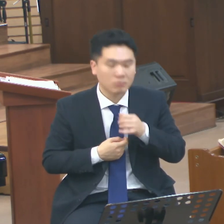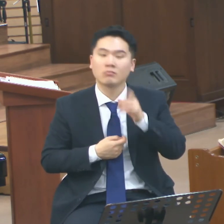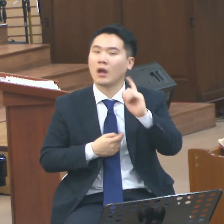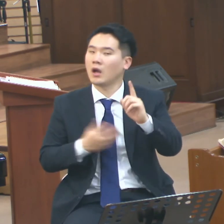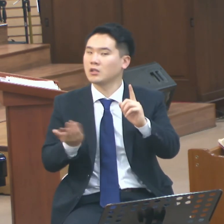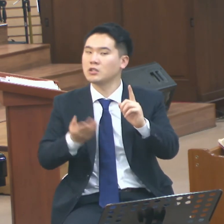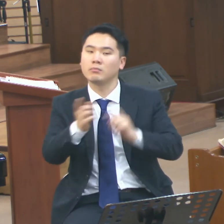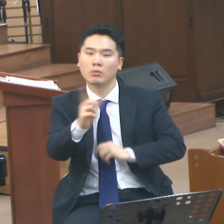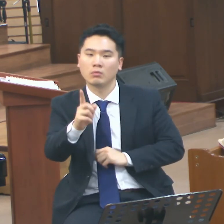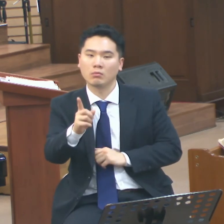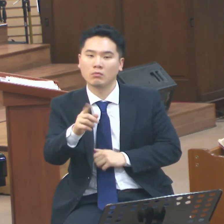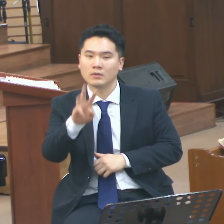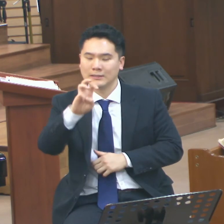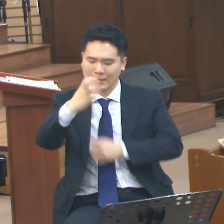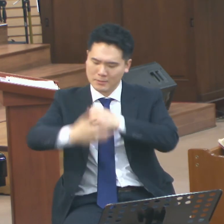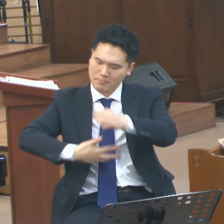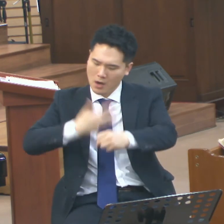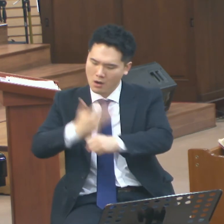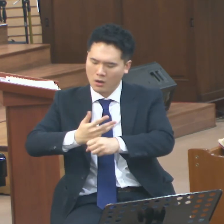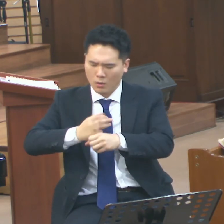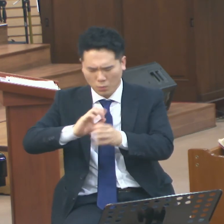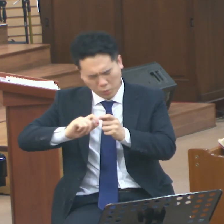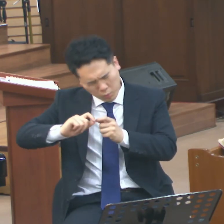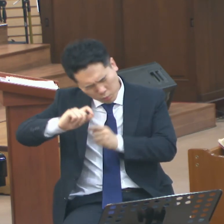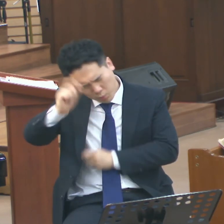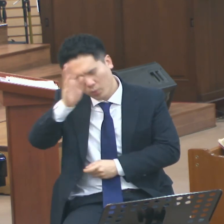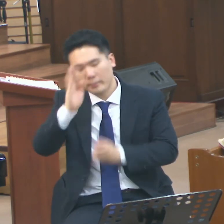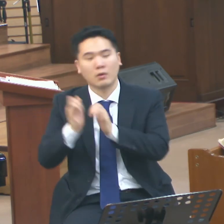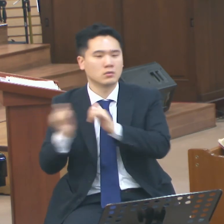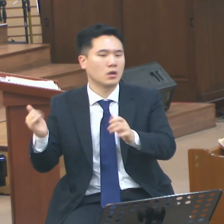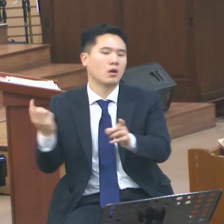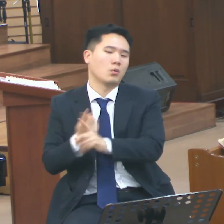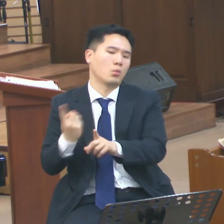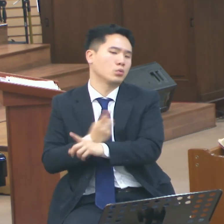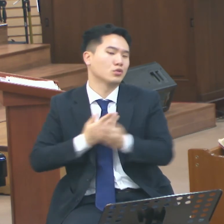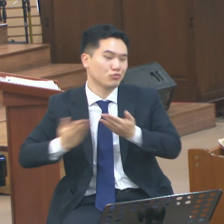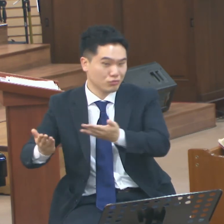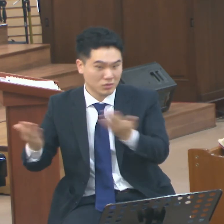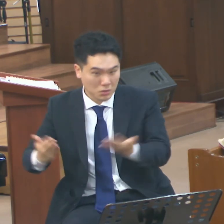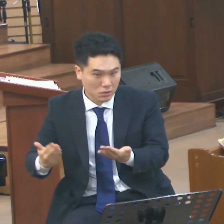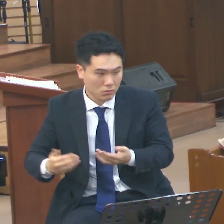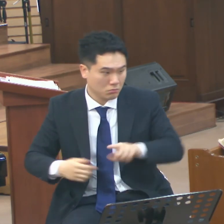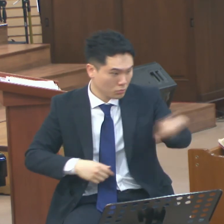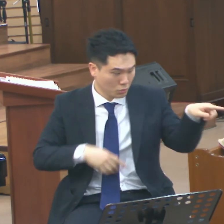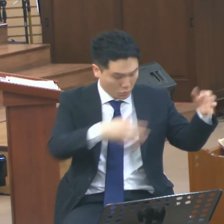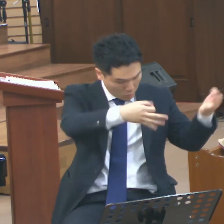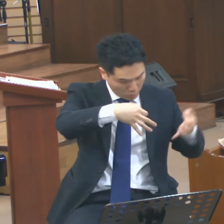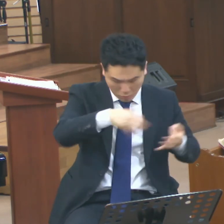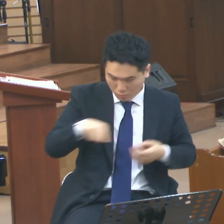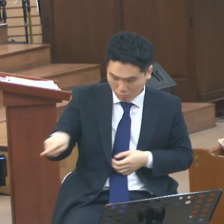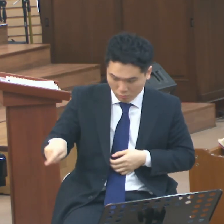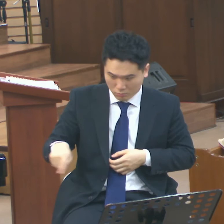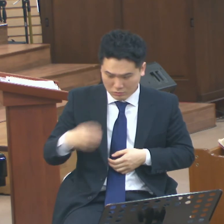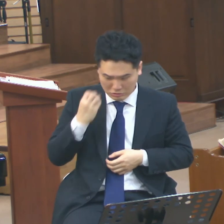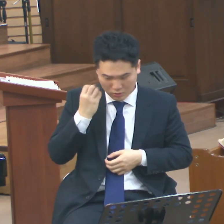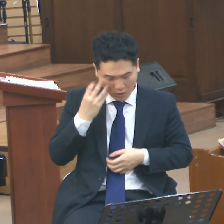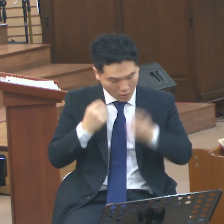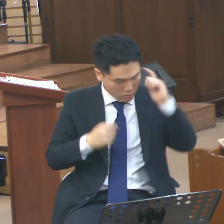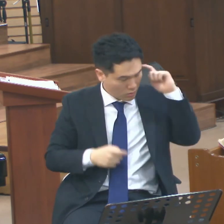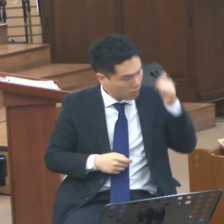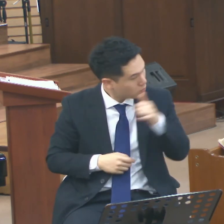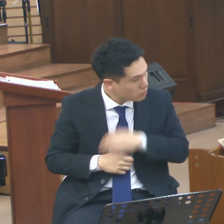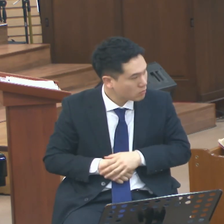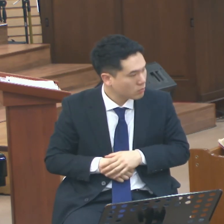된 병자를 고친 사건이에요. 자리를 들고 일어나라, 걸어가라. 걸어갔어요. 그게 문제라는 거예요. 그게